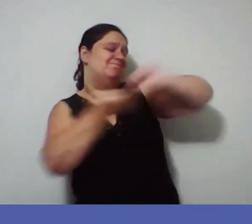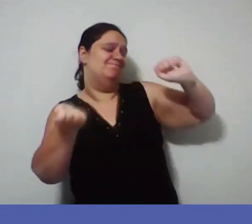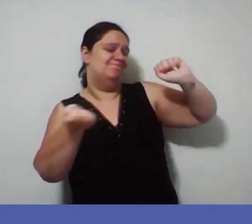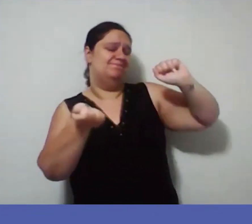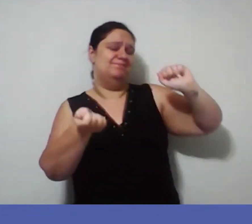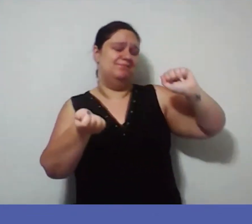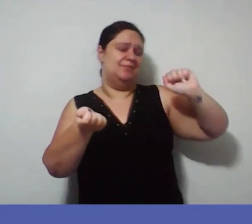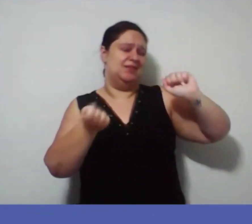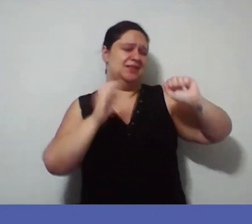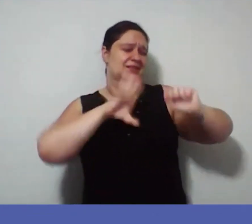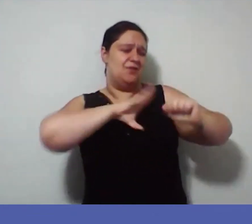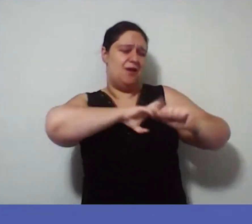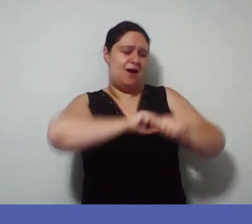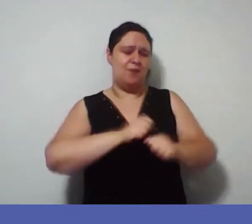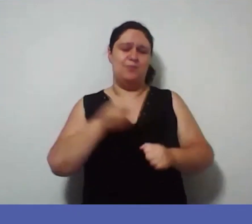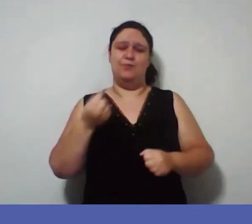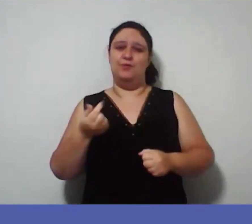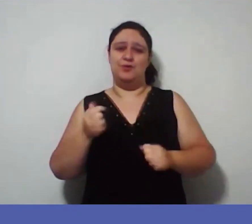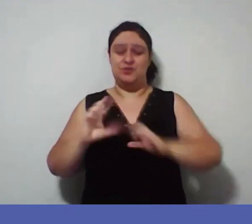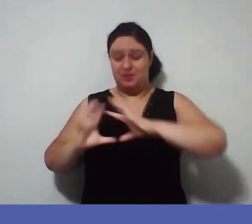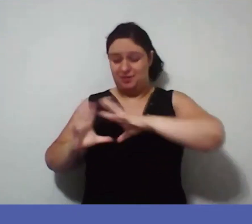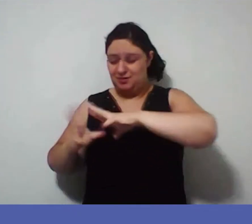dinheiro.